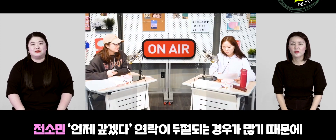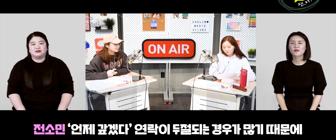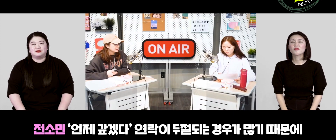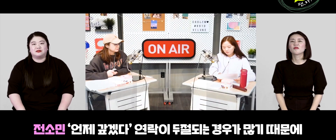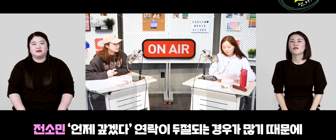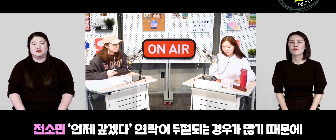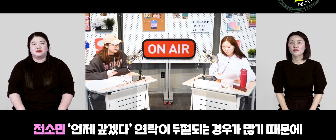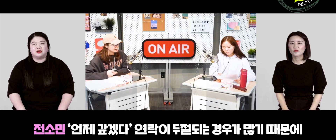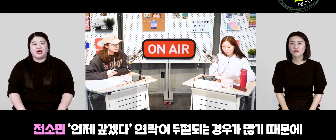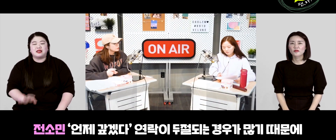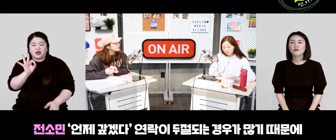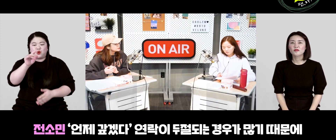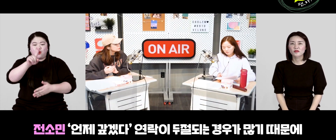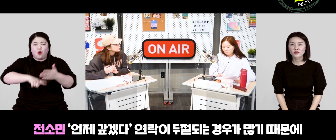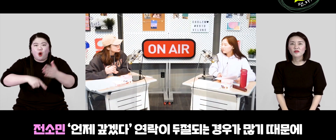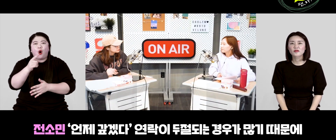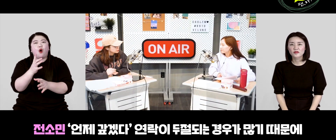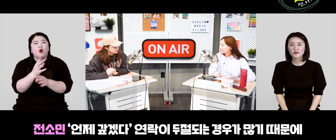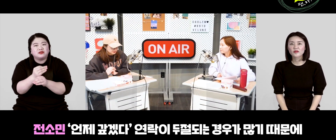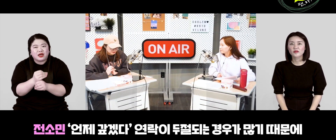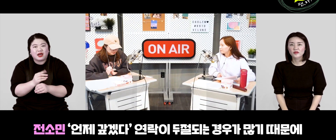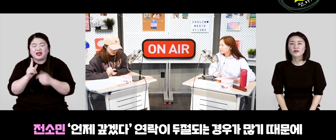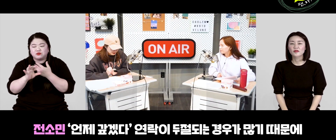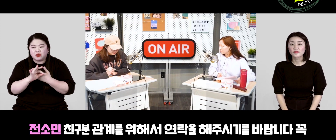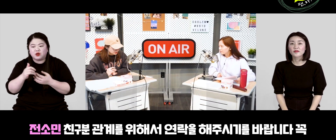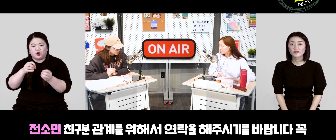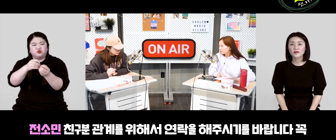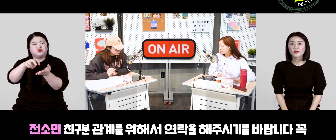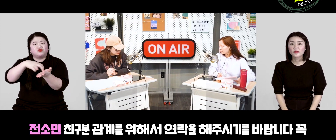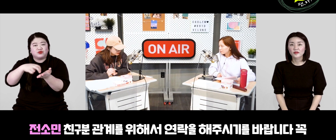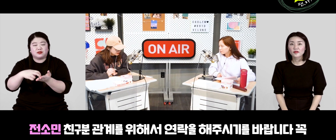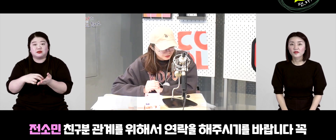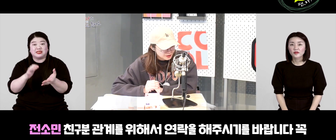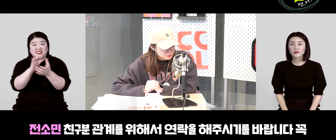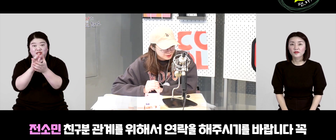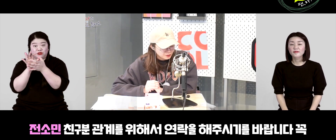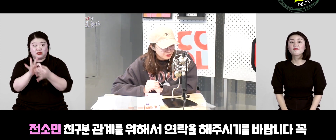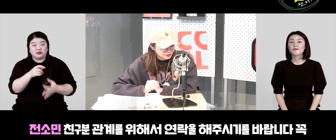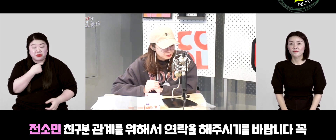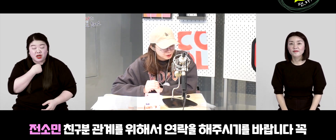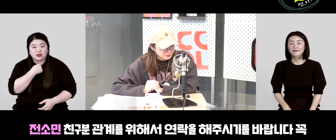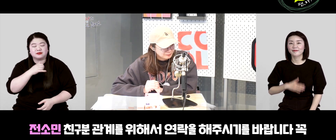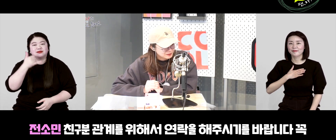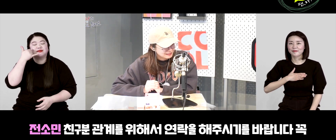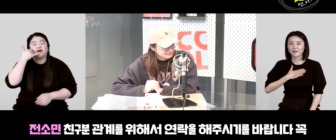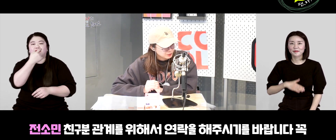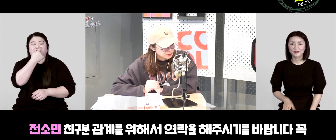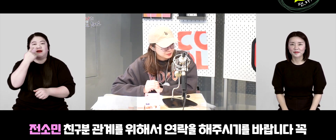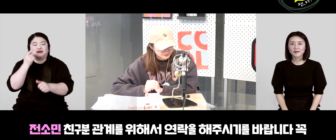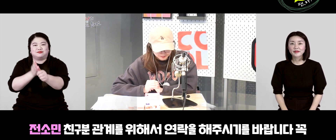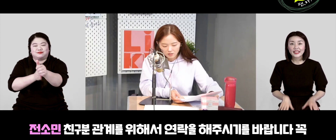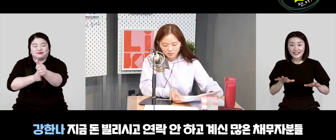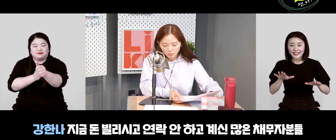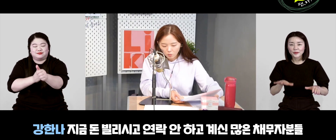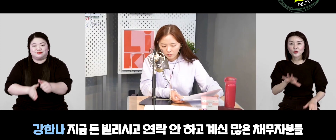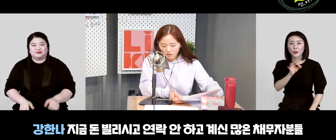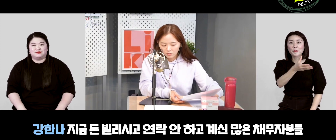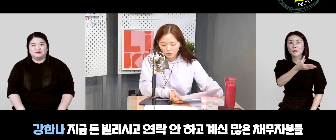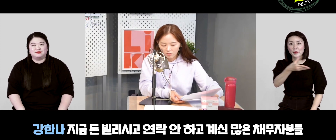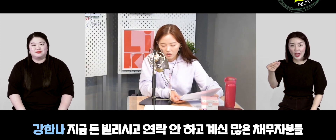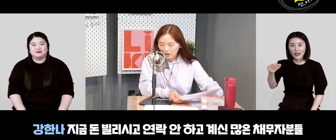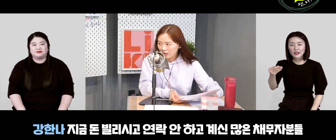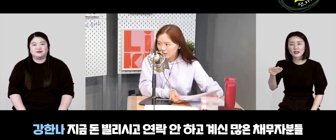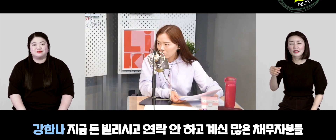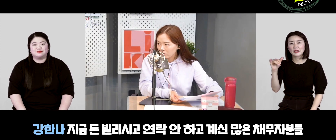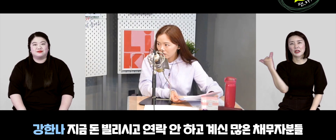언제 갚겠다. 그러니까 연락이 두절되는 경우가 많기 때문에 친구분 관계를 위해서 연락을 해주시기 바랍니다. 네. 지금 돈